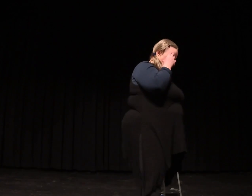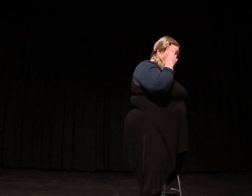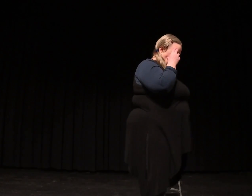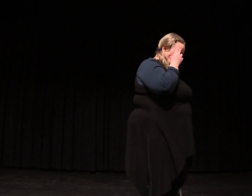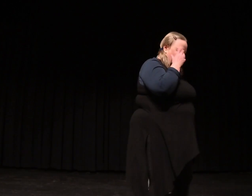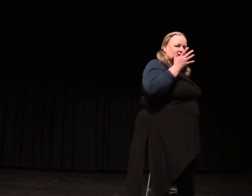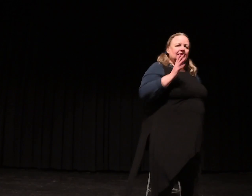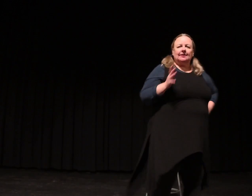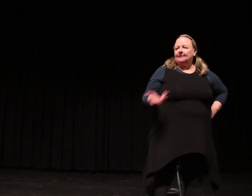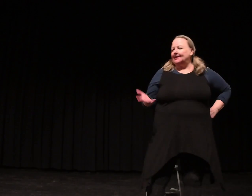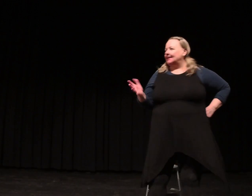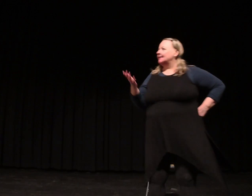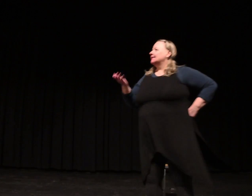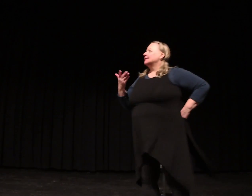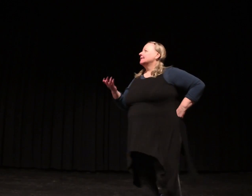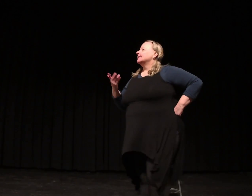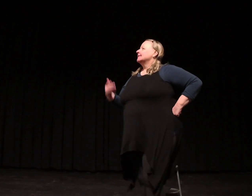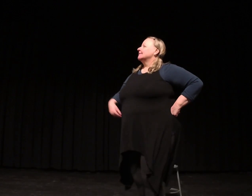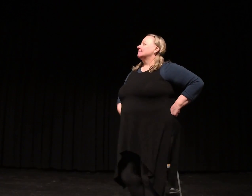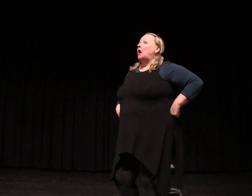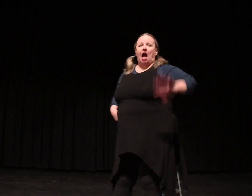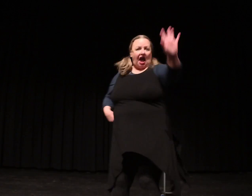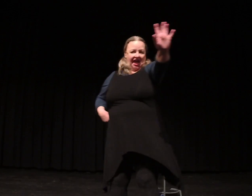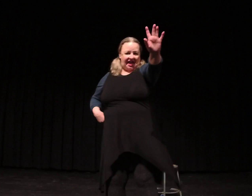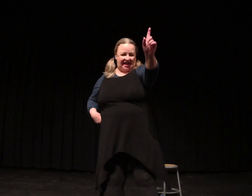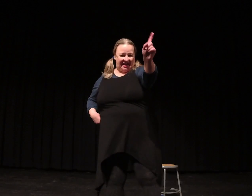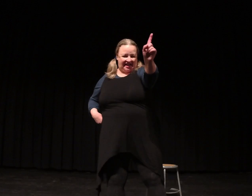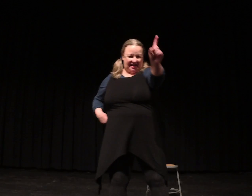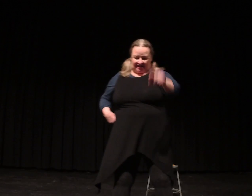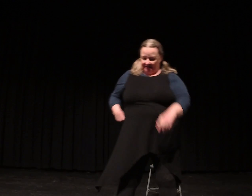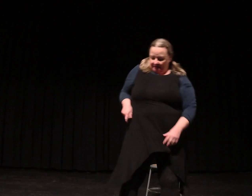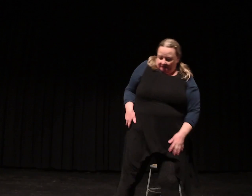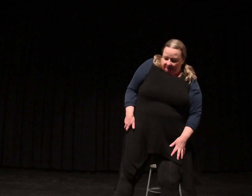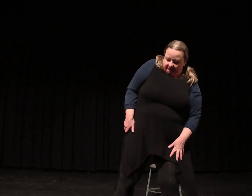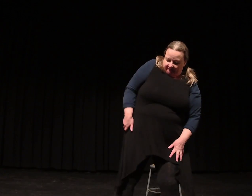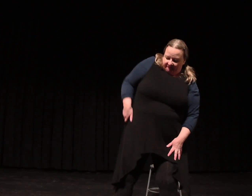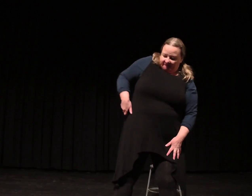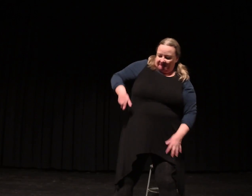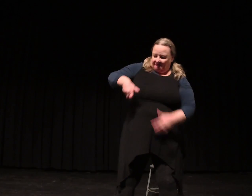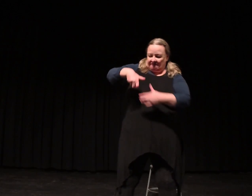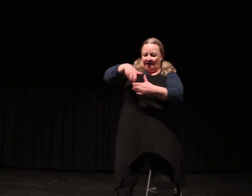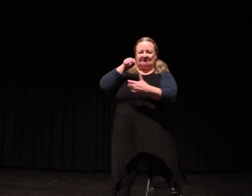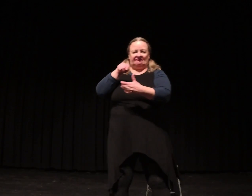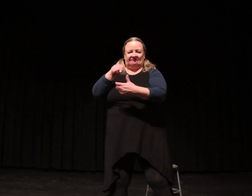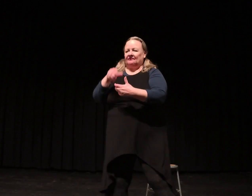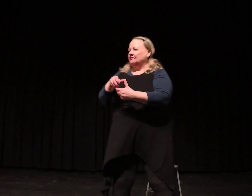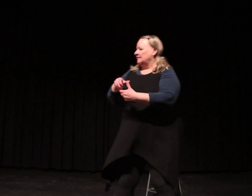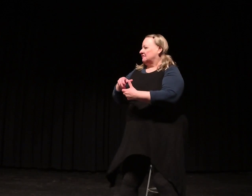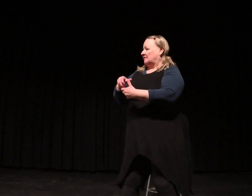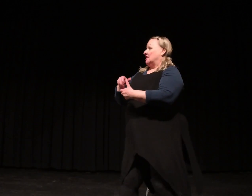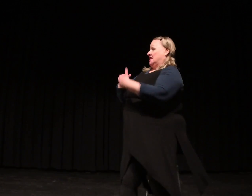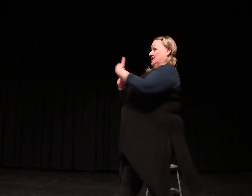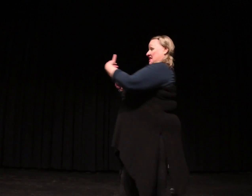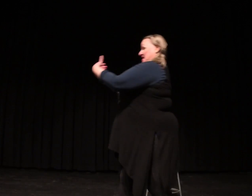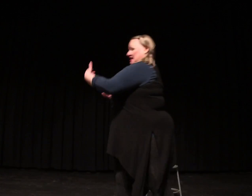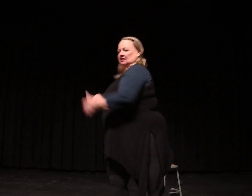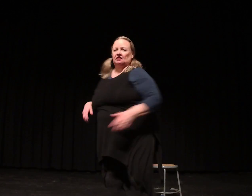toi? Bon, comment qu'on fait ça? Comment qu'on s'y prend? Ah! J'ai une idée.